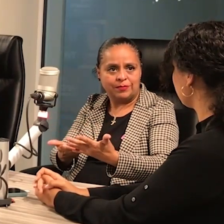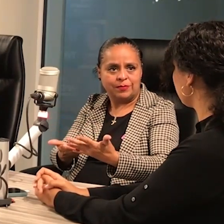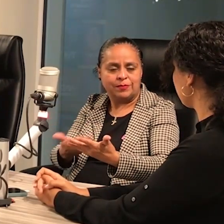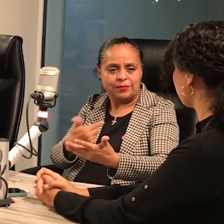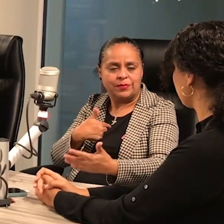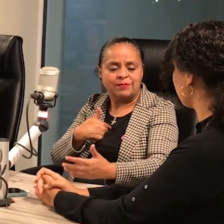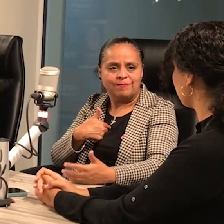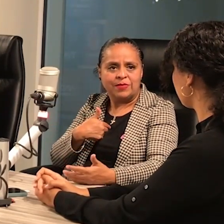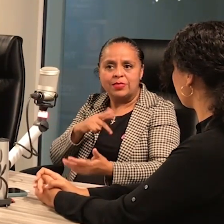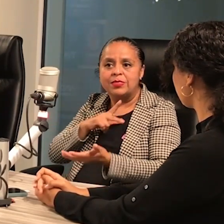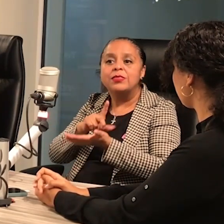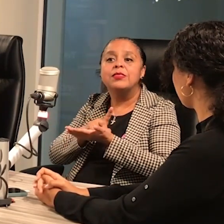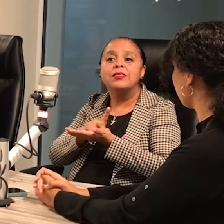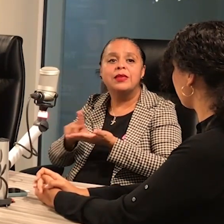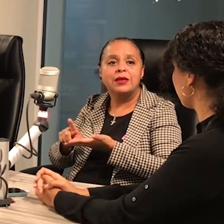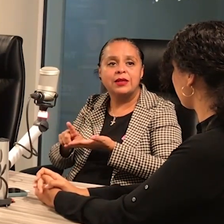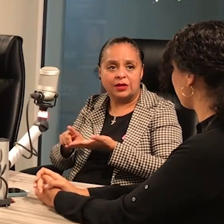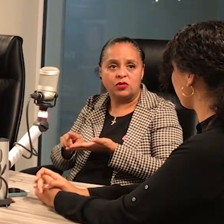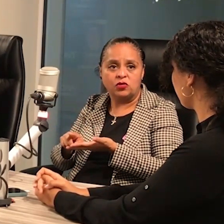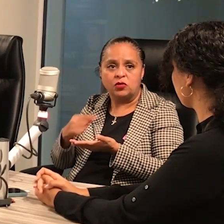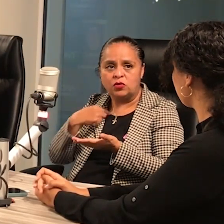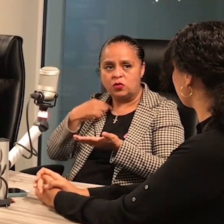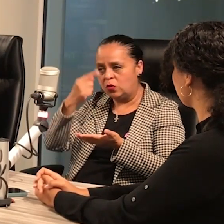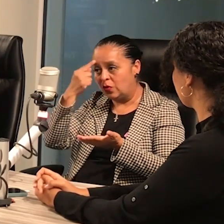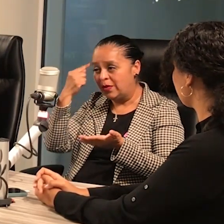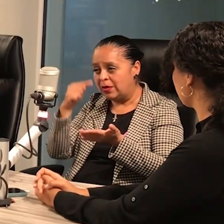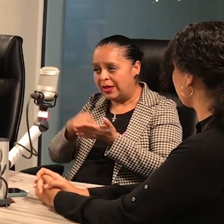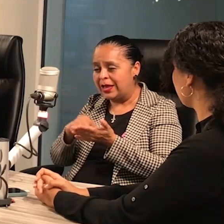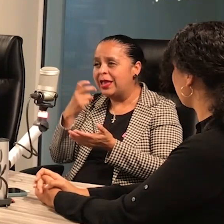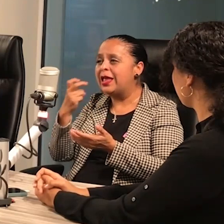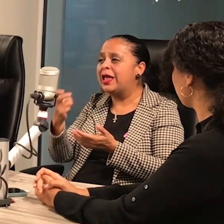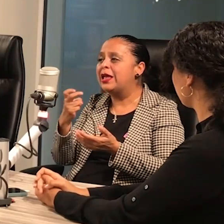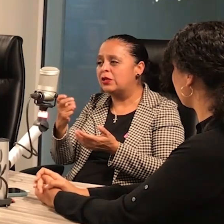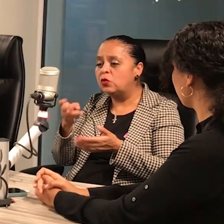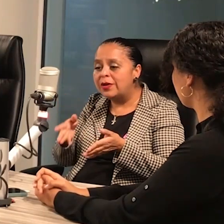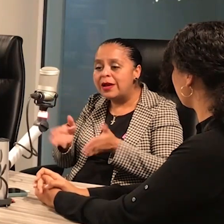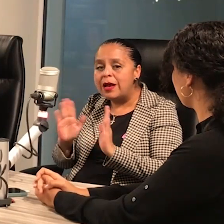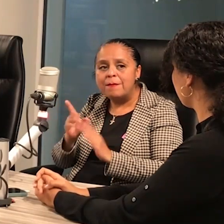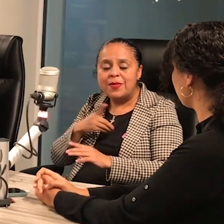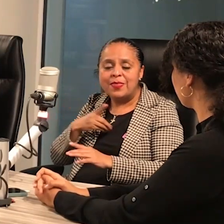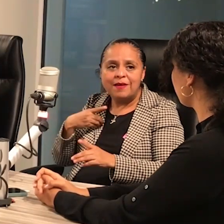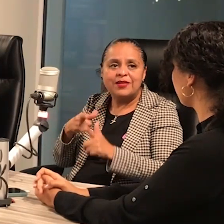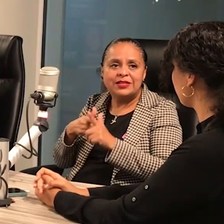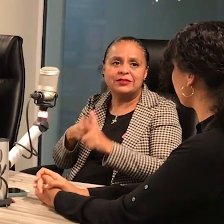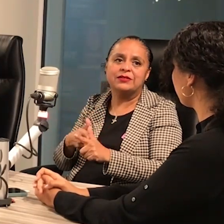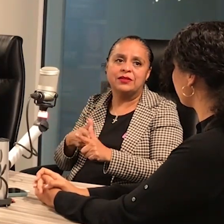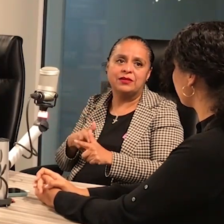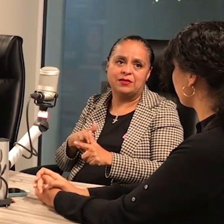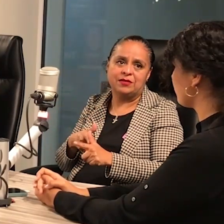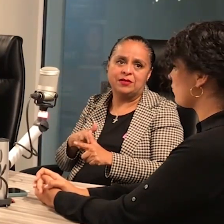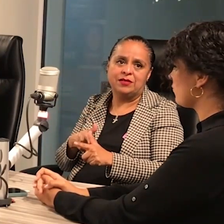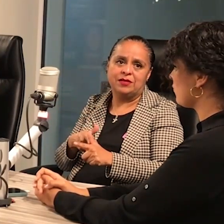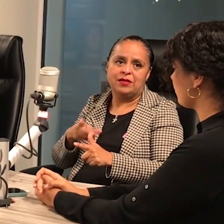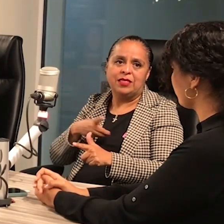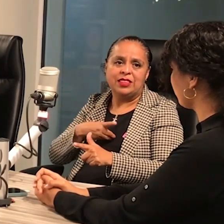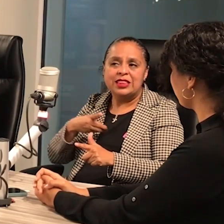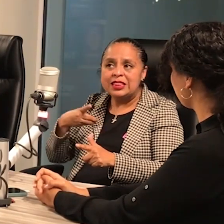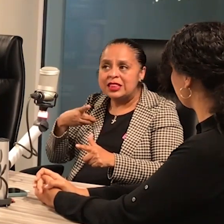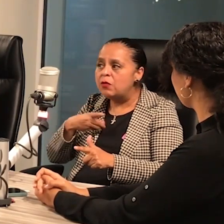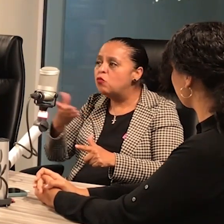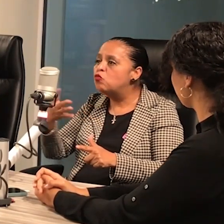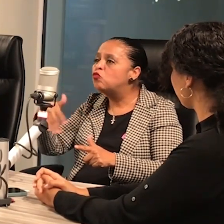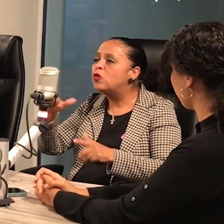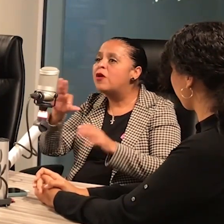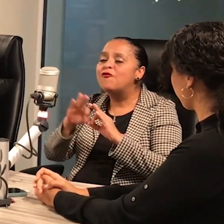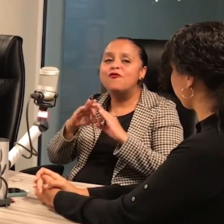garantizar nuestros derechos, pues creo que ese es un poco el camino a seguir, y tratar de buscar la